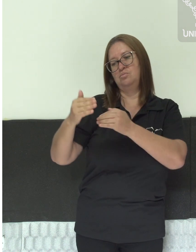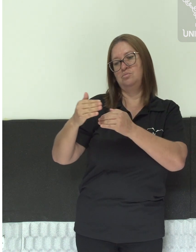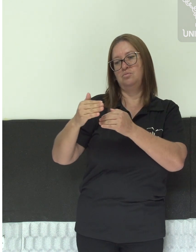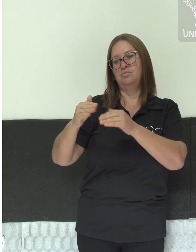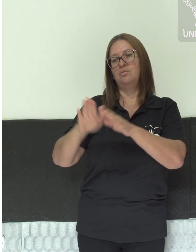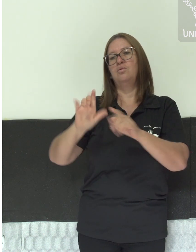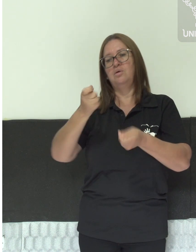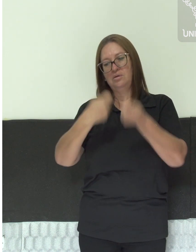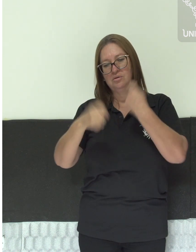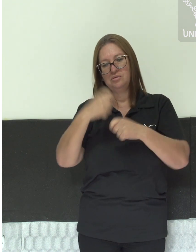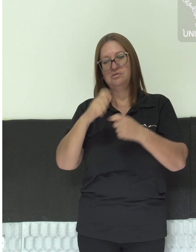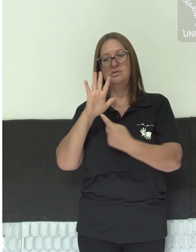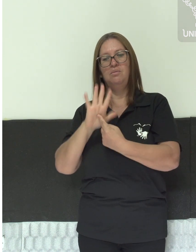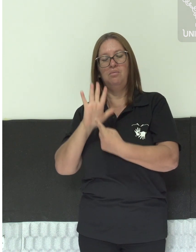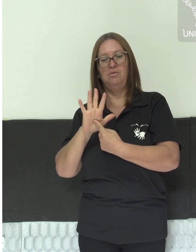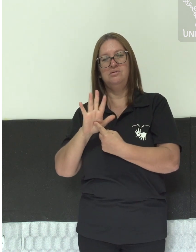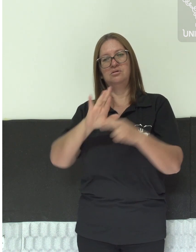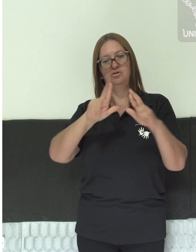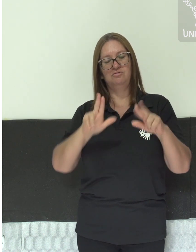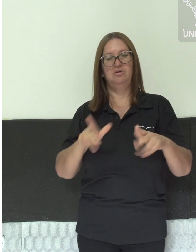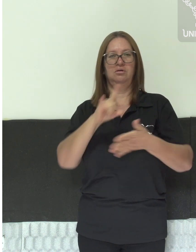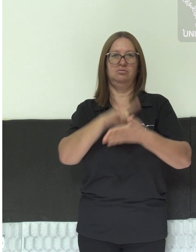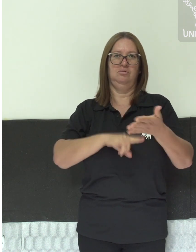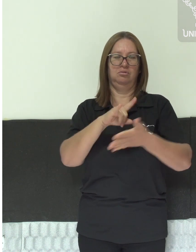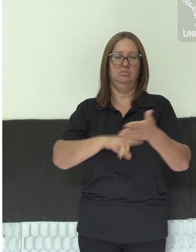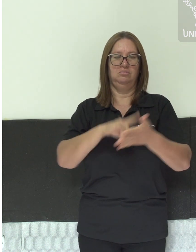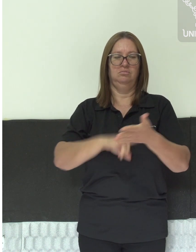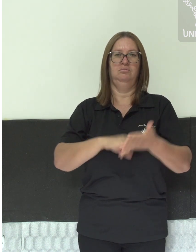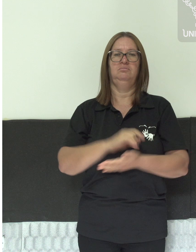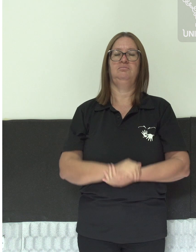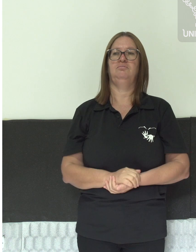o contraditório e ampla defesa.